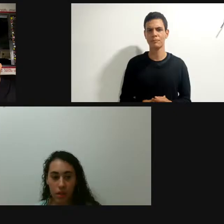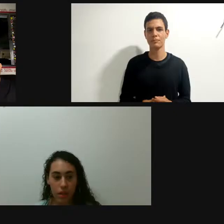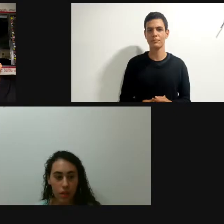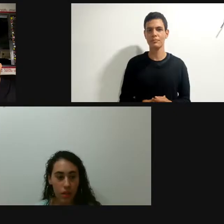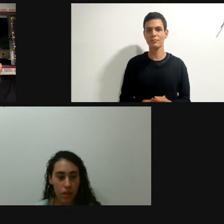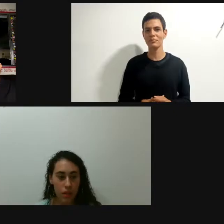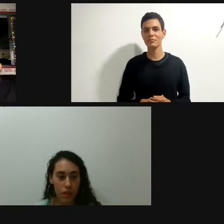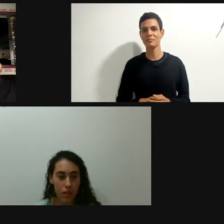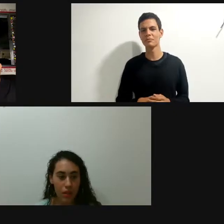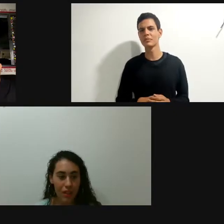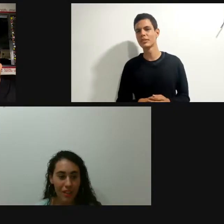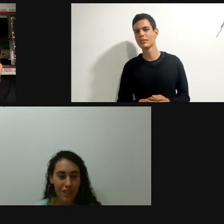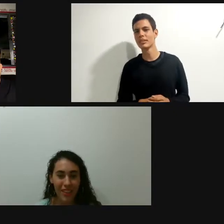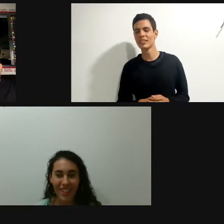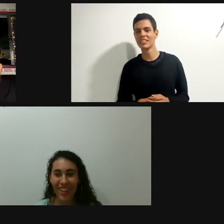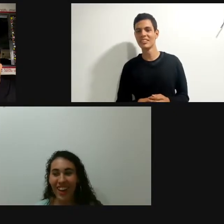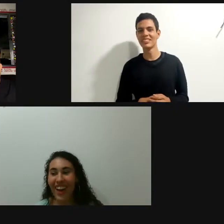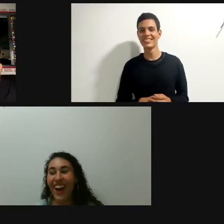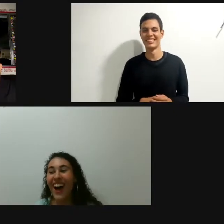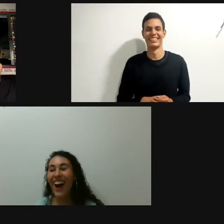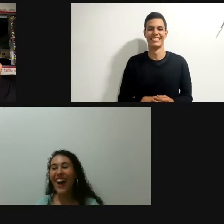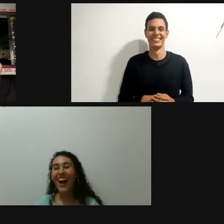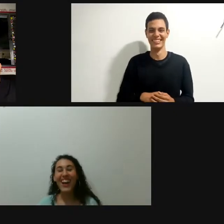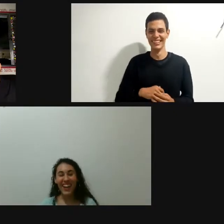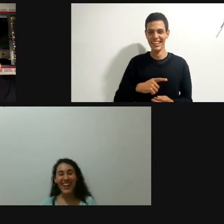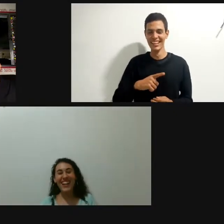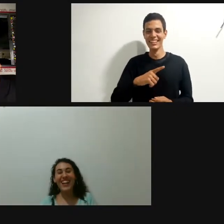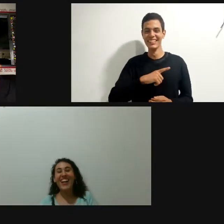pro churrasco. Ó, Lara, você vem aqui amanhã?